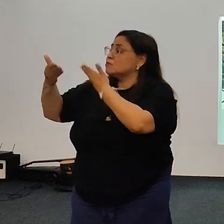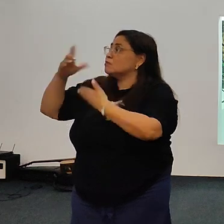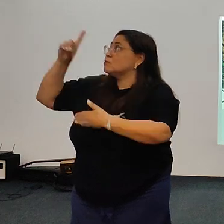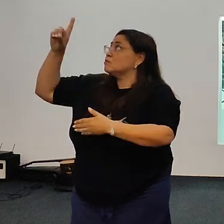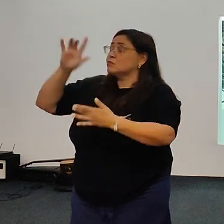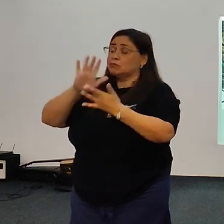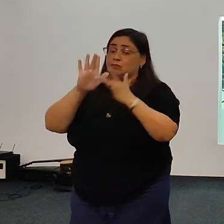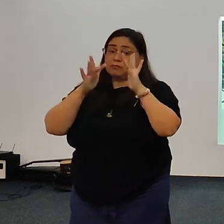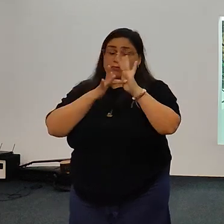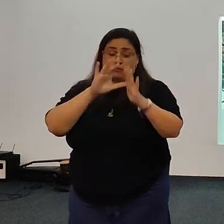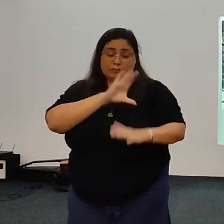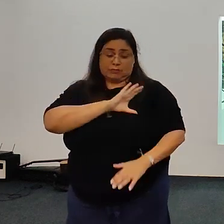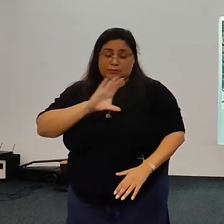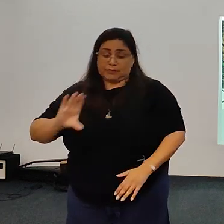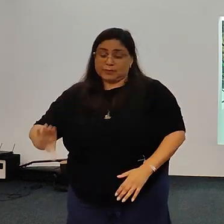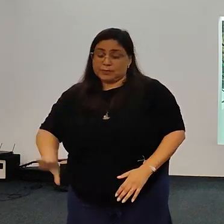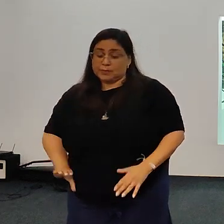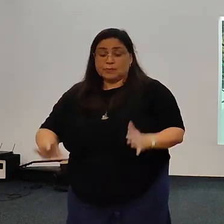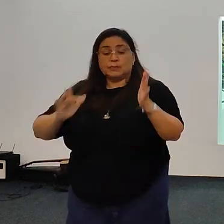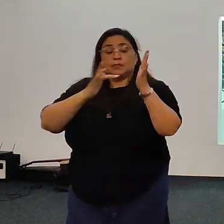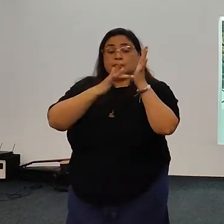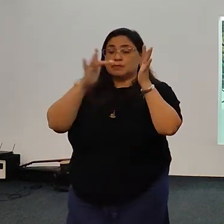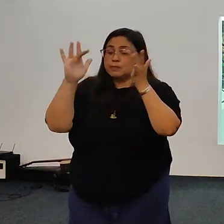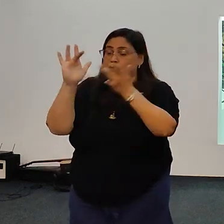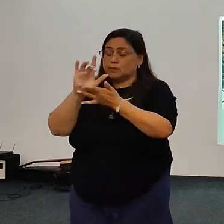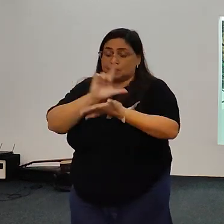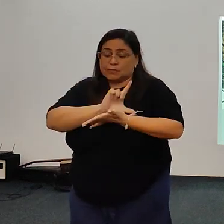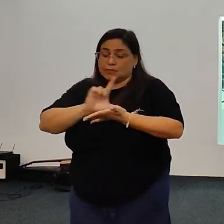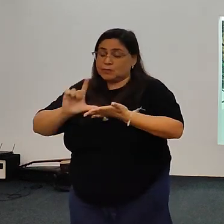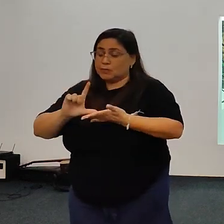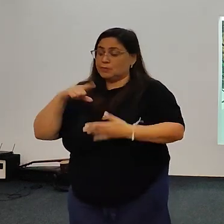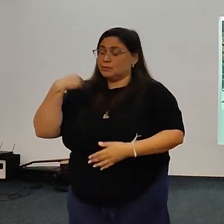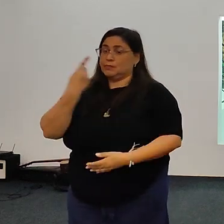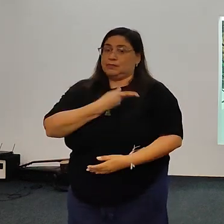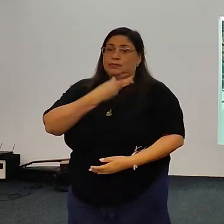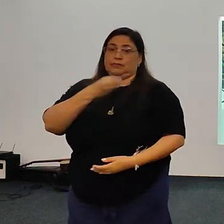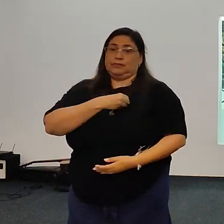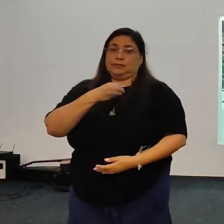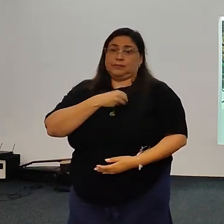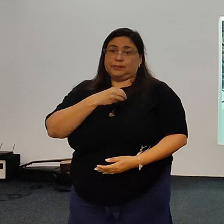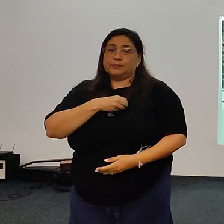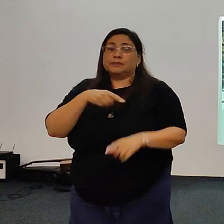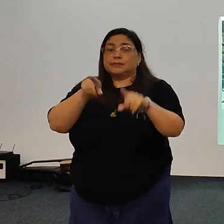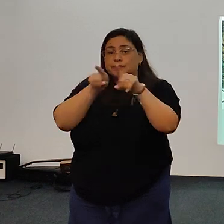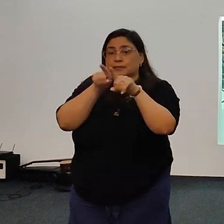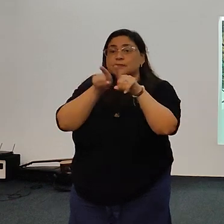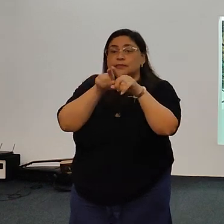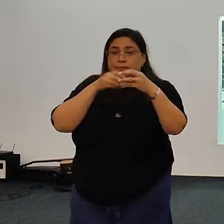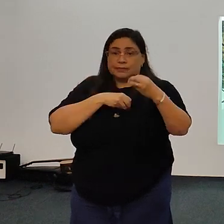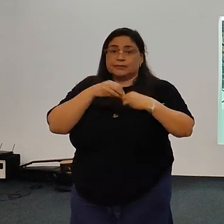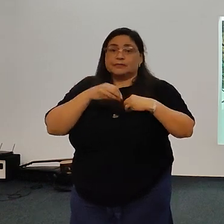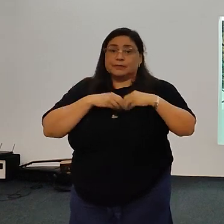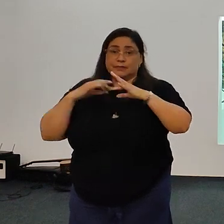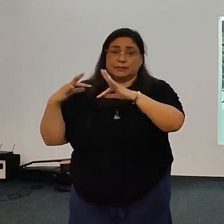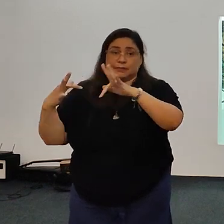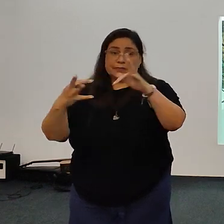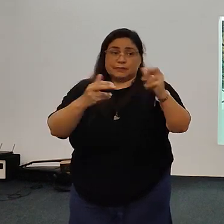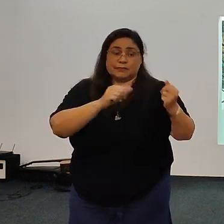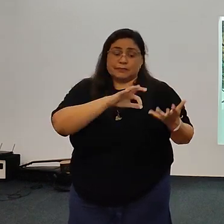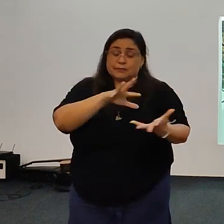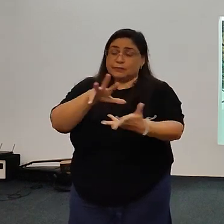justo. Ele é a propiciação pelos nossos pecados, e não somente pelos nossos, mas também pelos pecados de todo